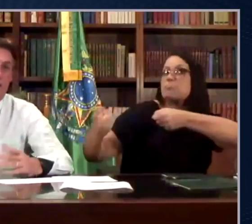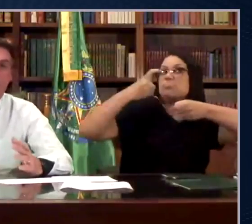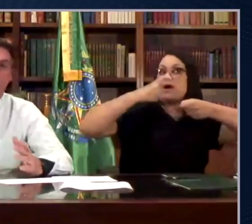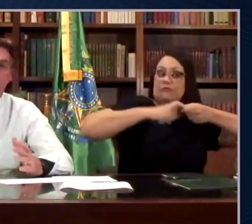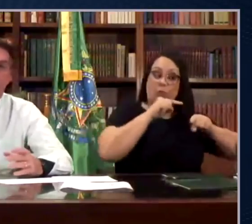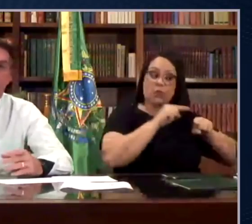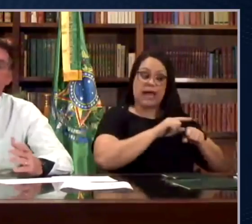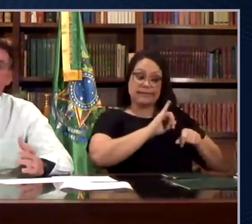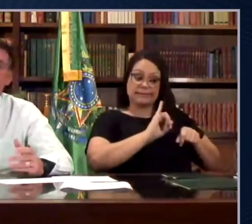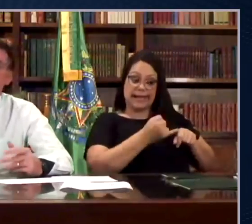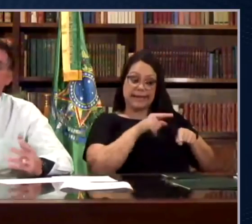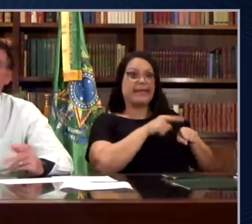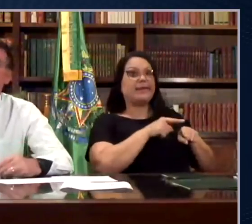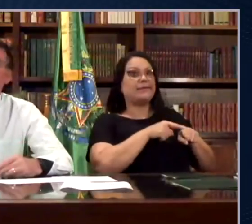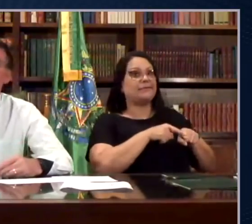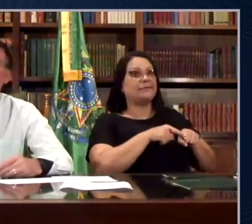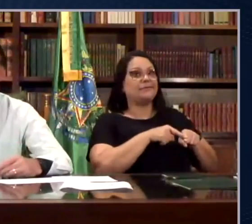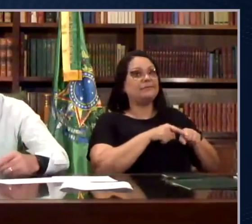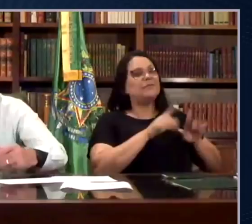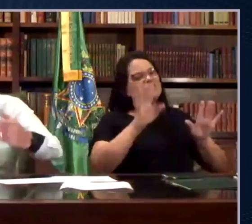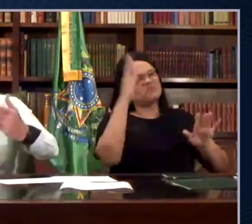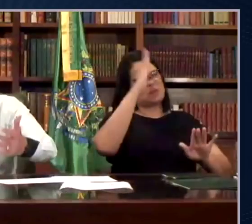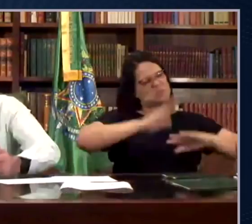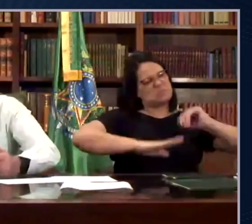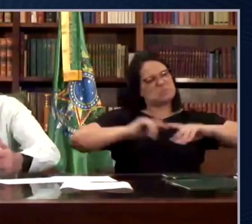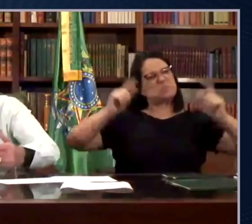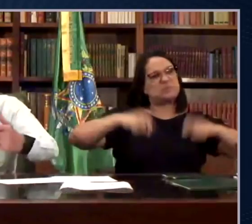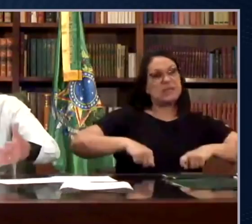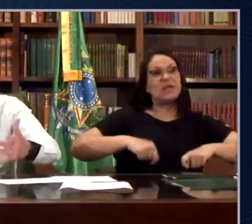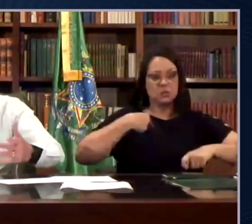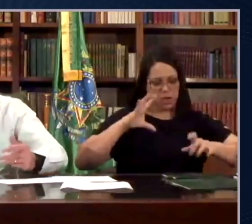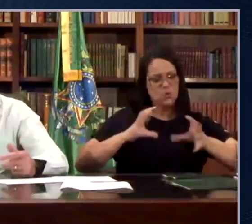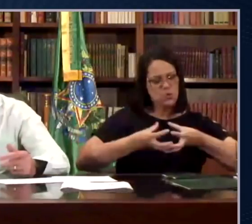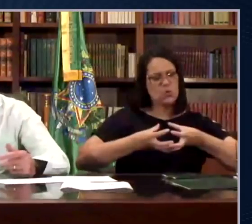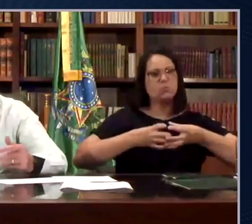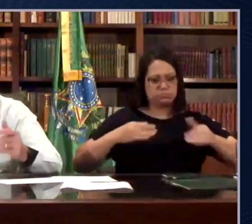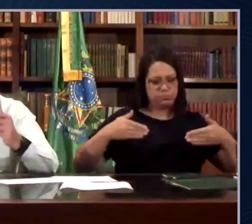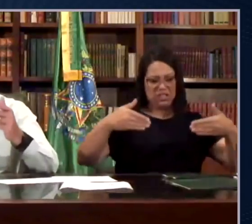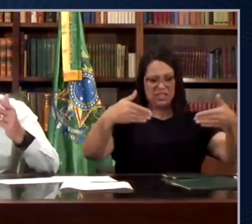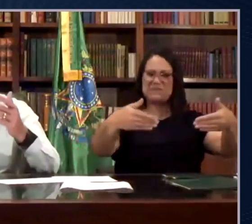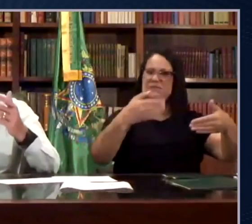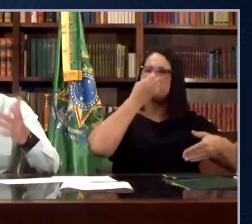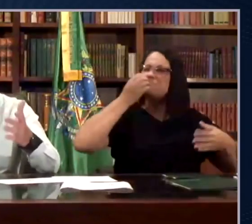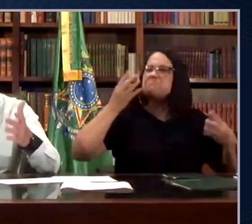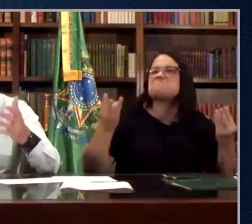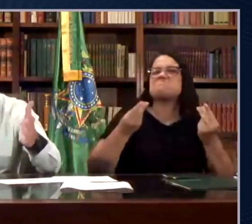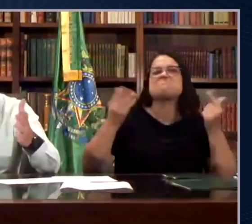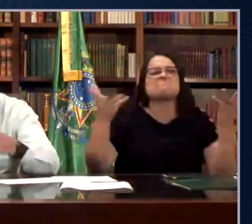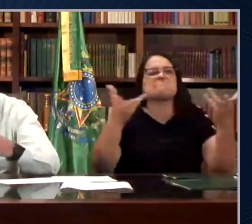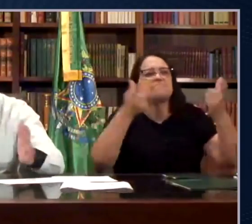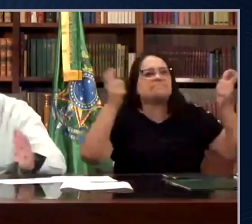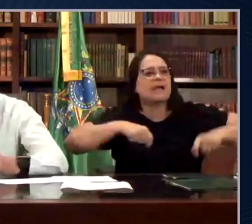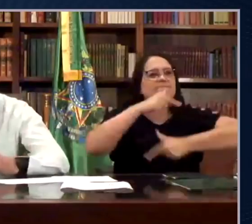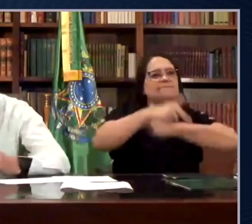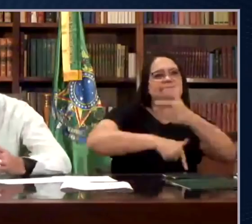janeiro desse ano, mas o Brasil tem um potencial muito grande, tem uma equipe de ministros muito boa, tá? Que tem tudo para dar